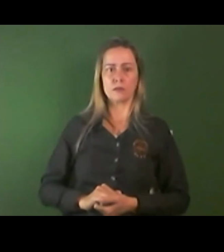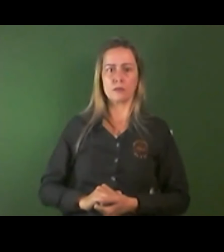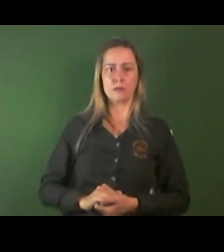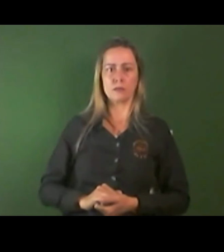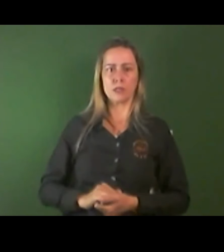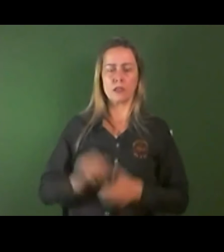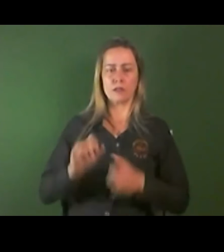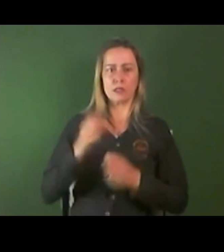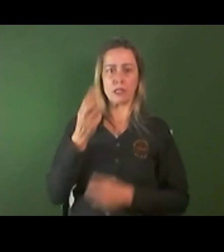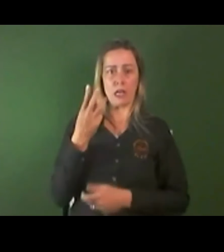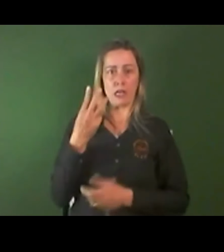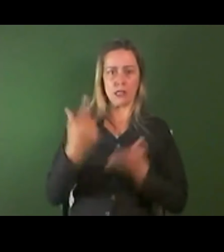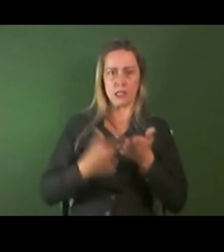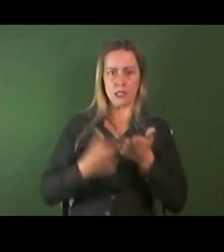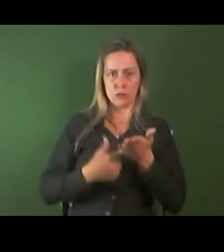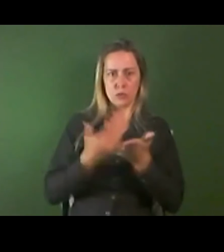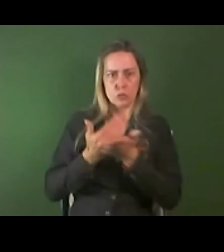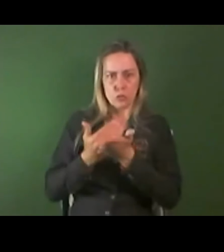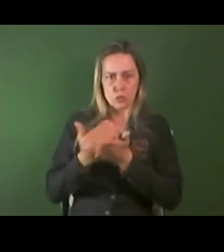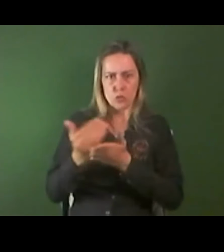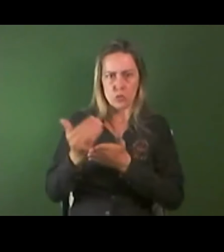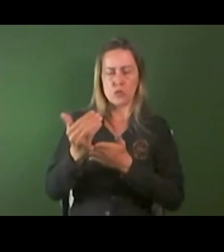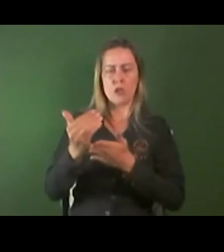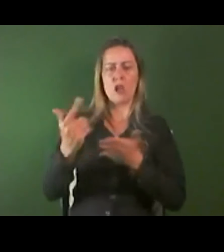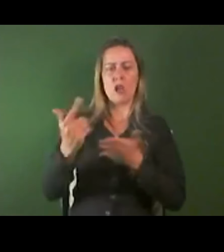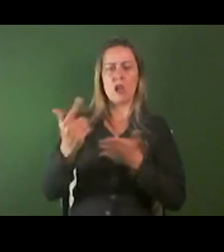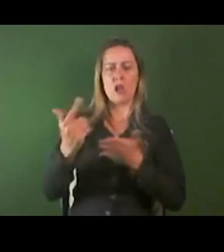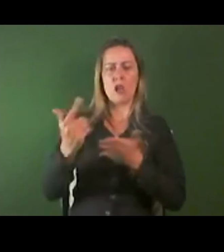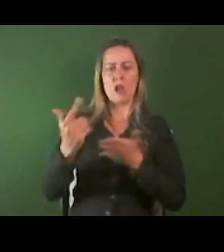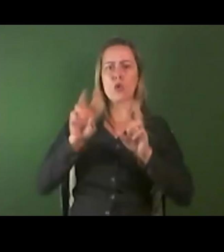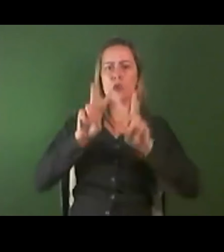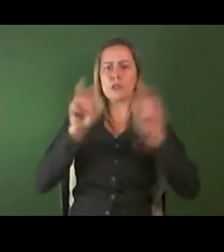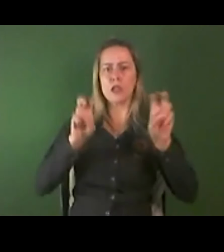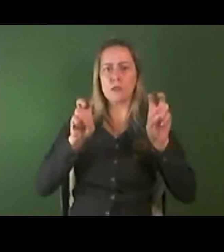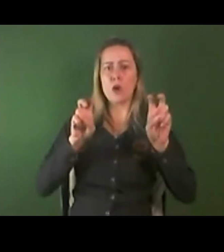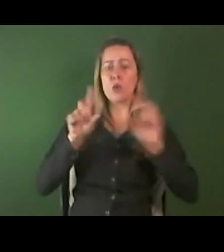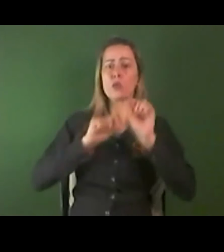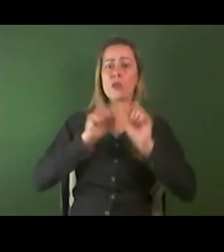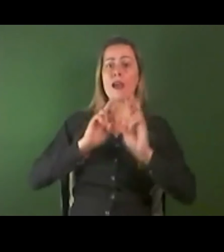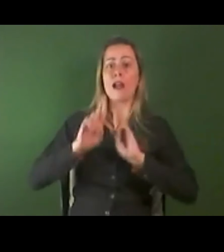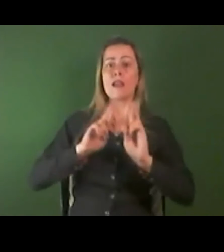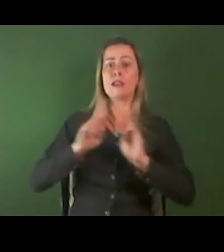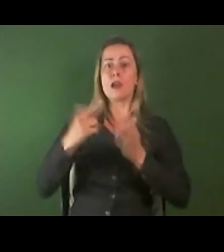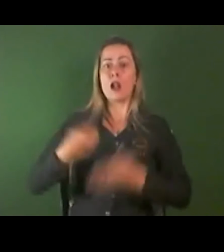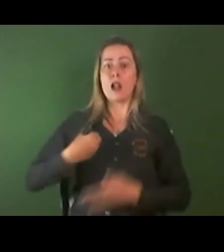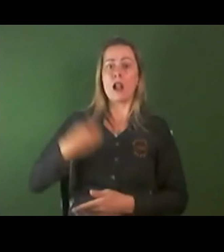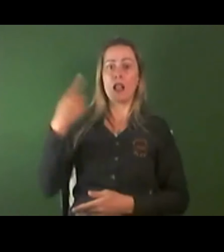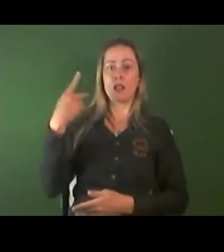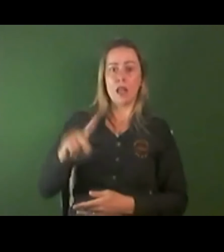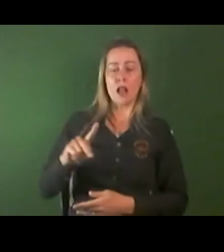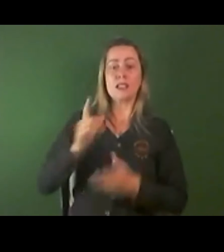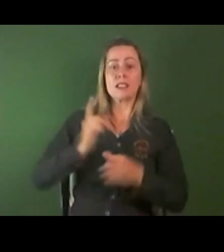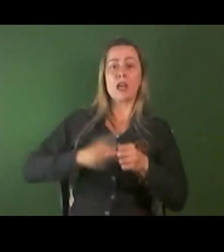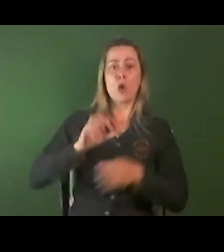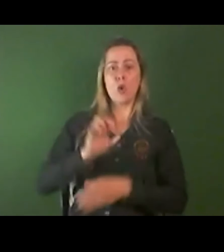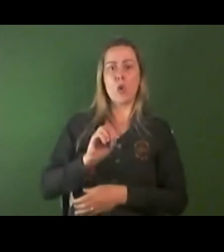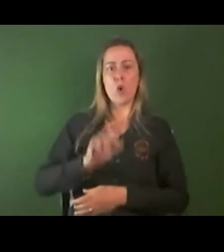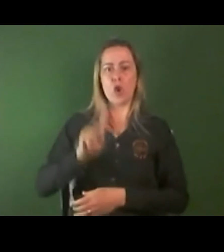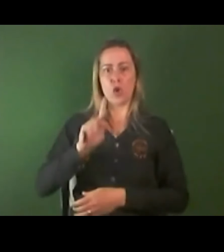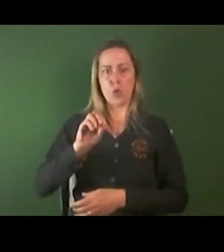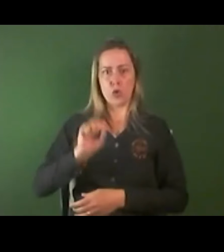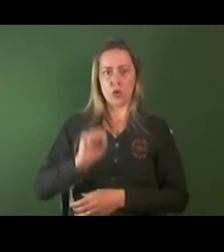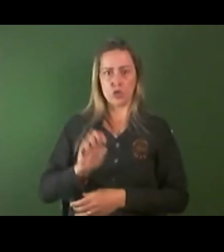3 livros iniciais, que são livros relacionados à vida dela na cidade de Yokozuka, que ela era